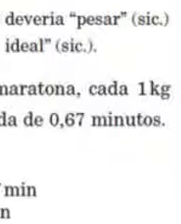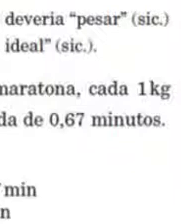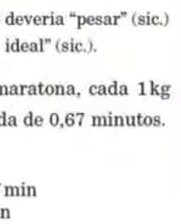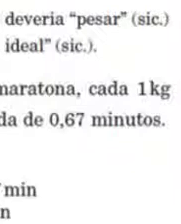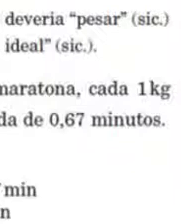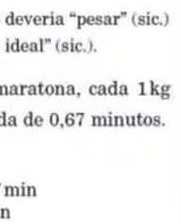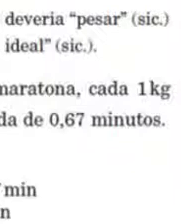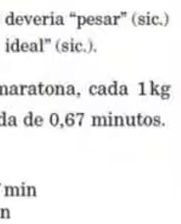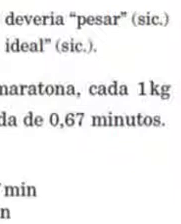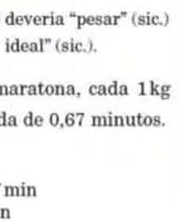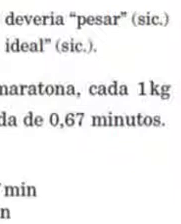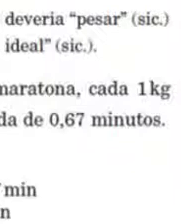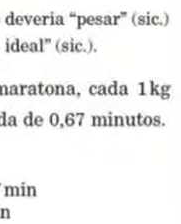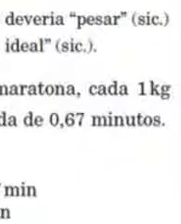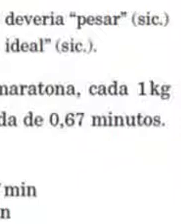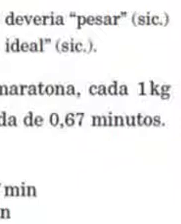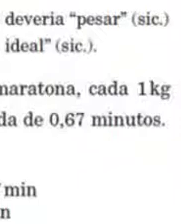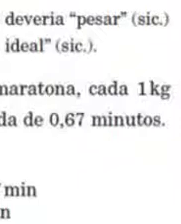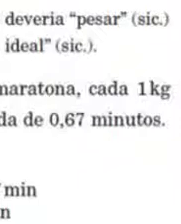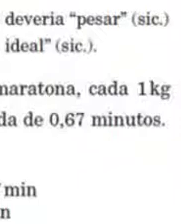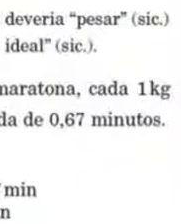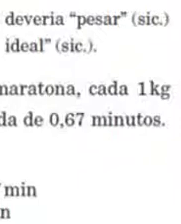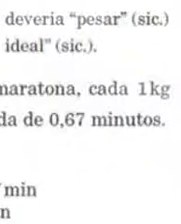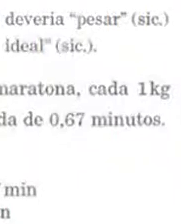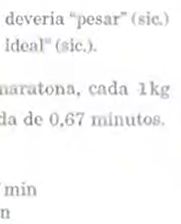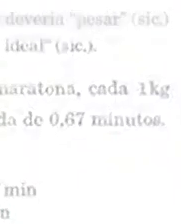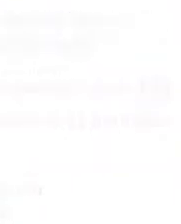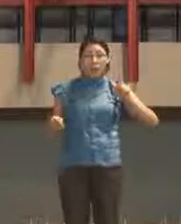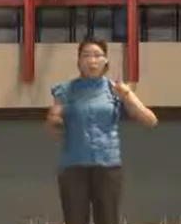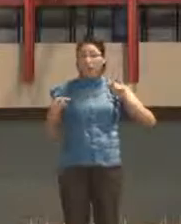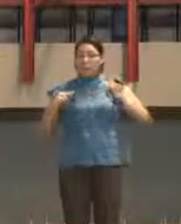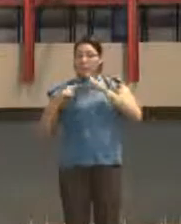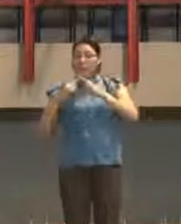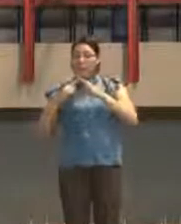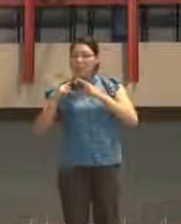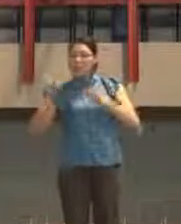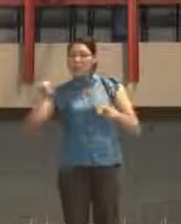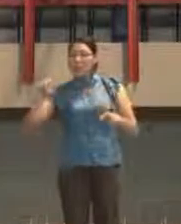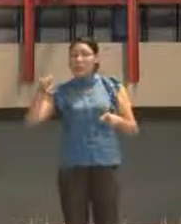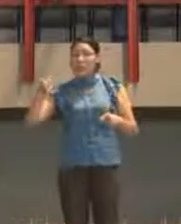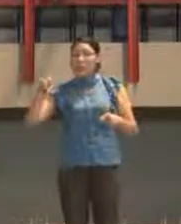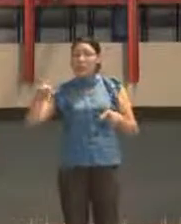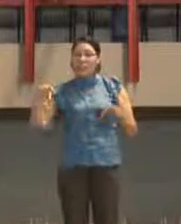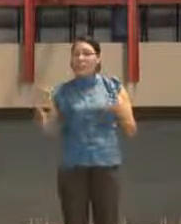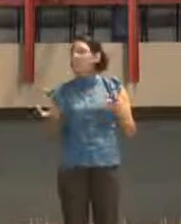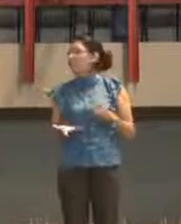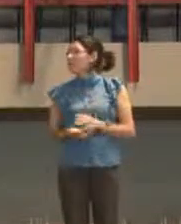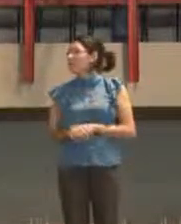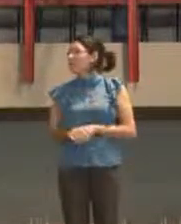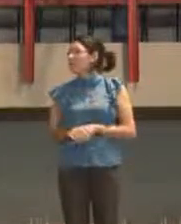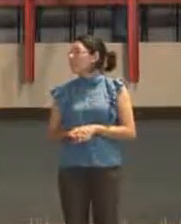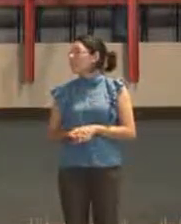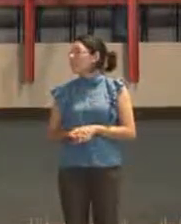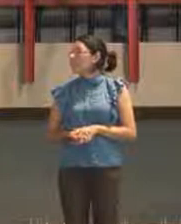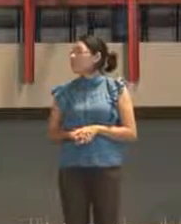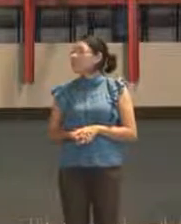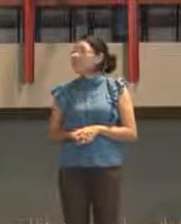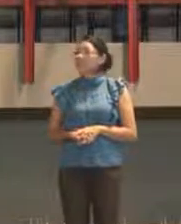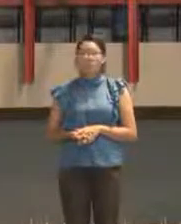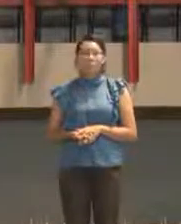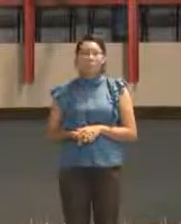corresponde a X. E esse X é quando você multiplica o 5, multiplica aqui o 5, ó,